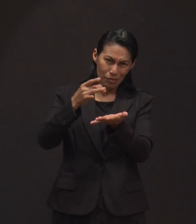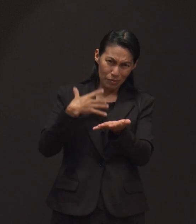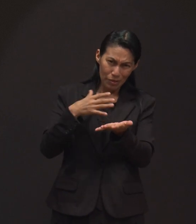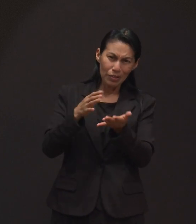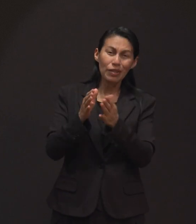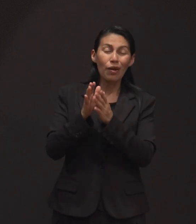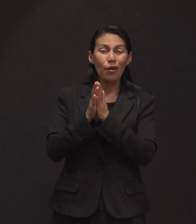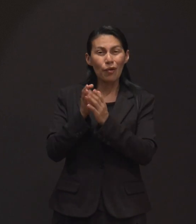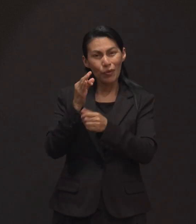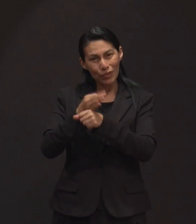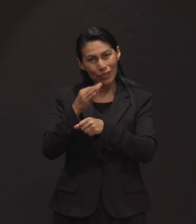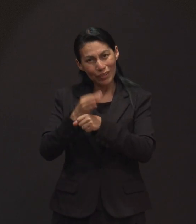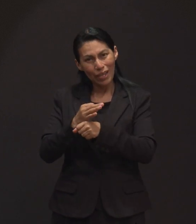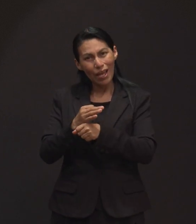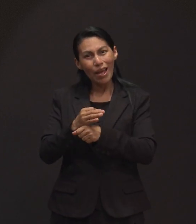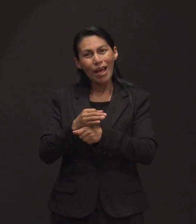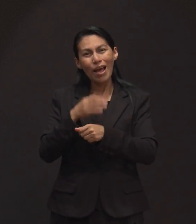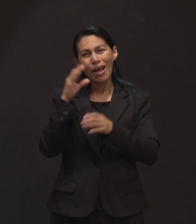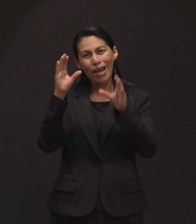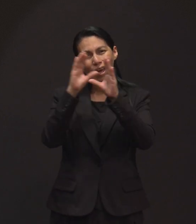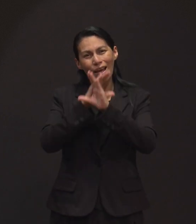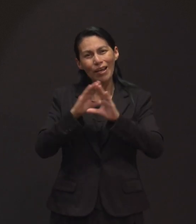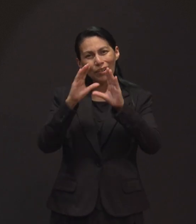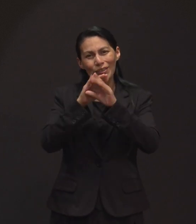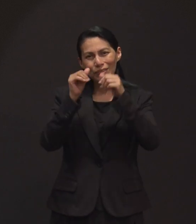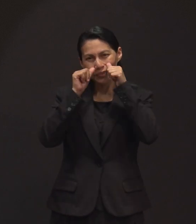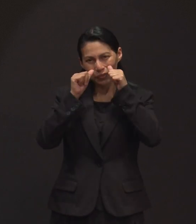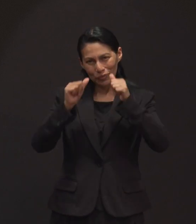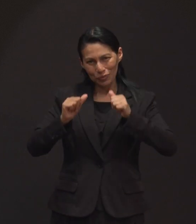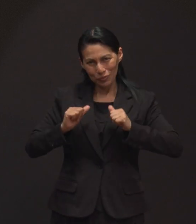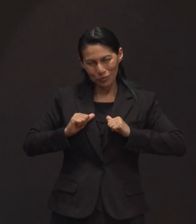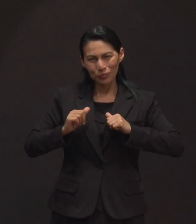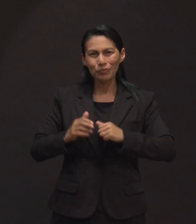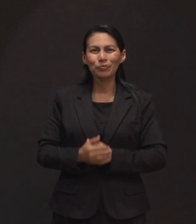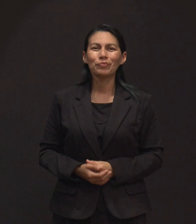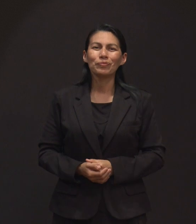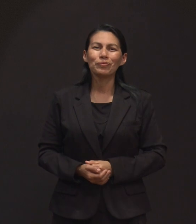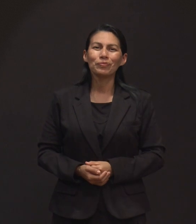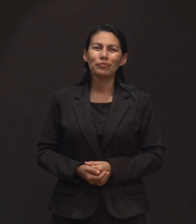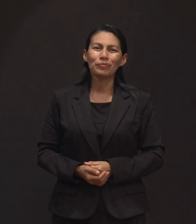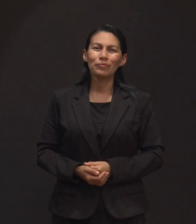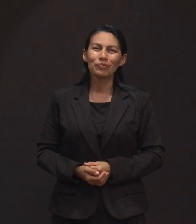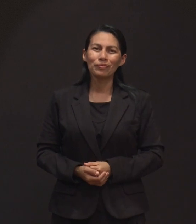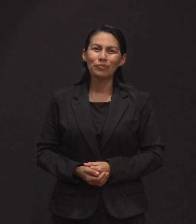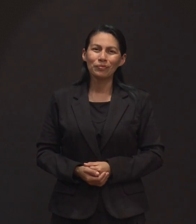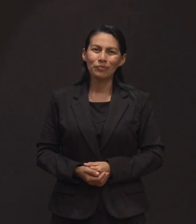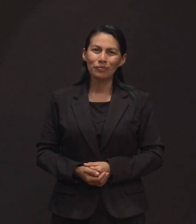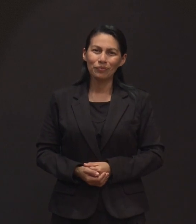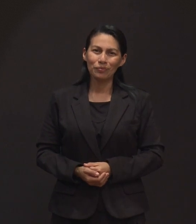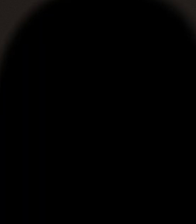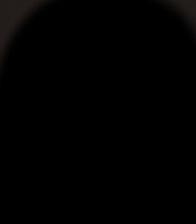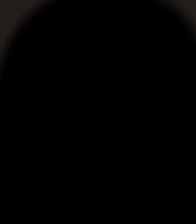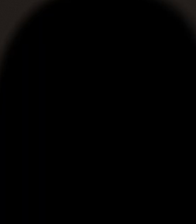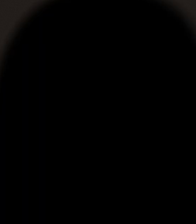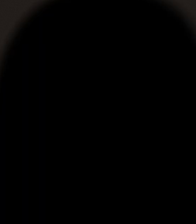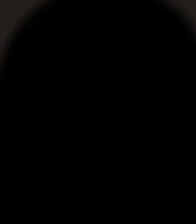programa, vamos a escuchar este canto de las guerreras de la oración.